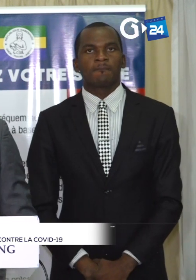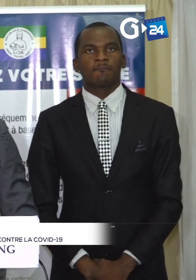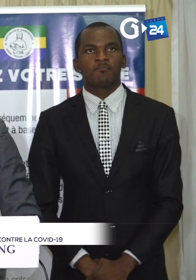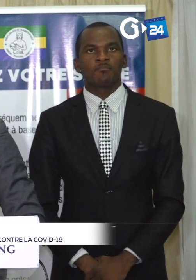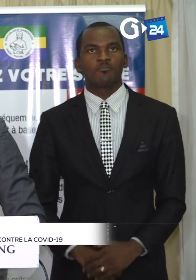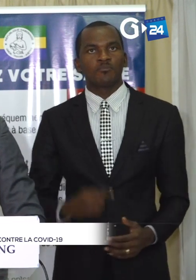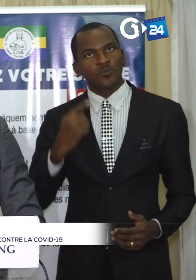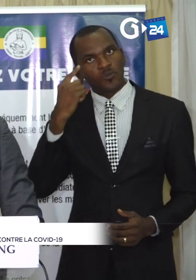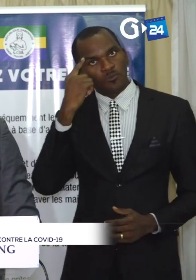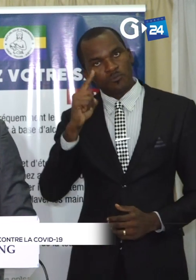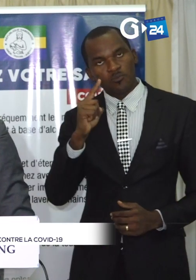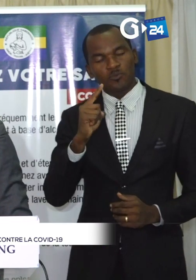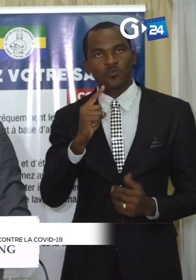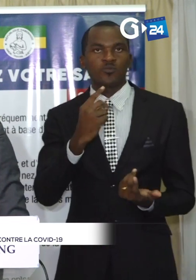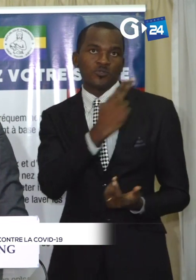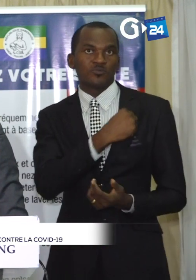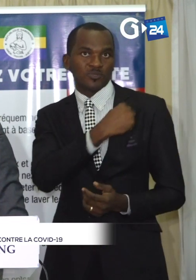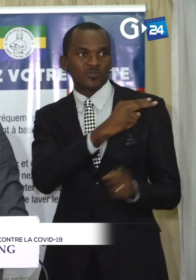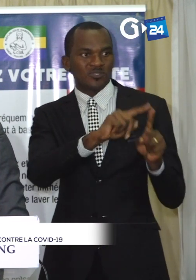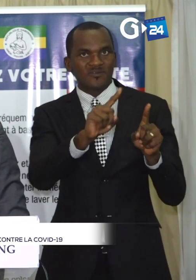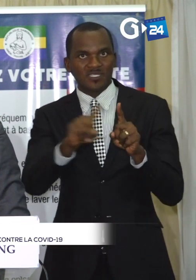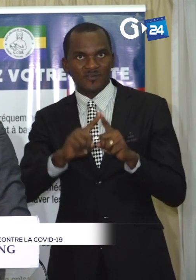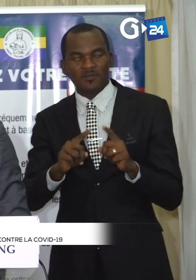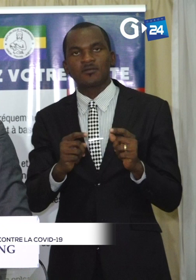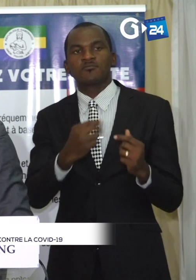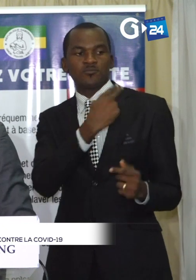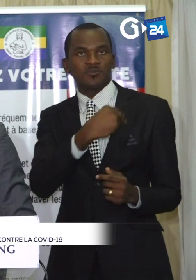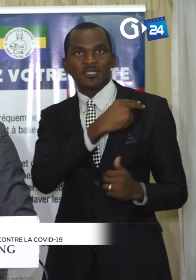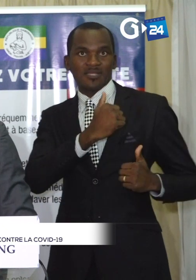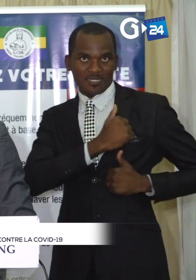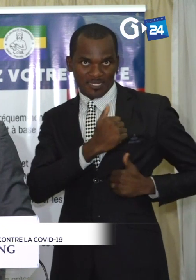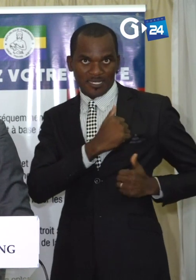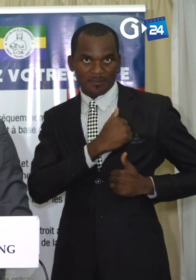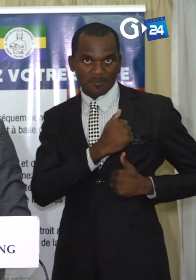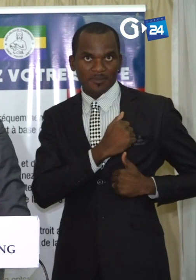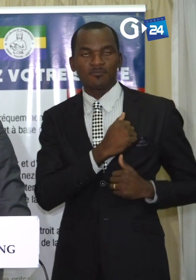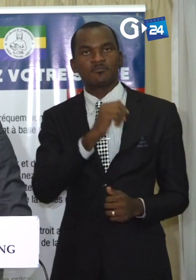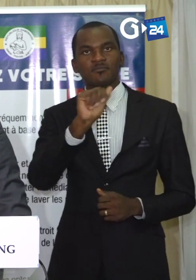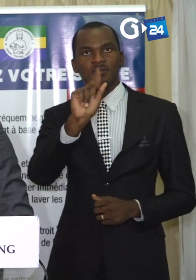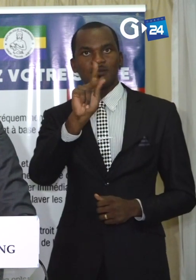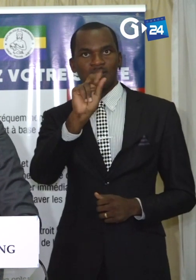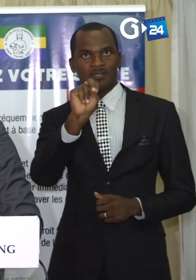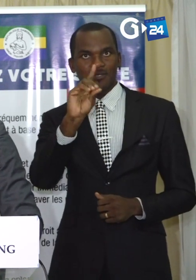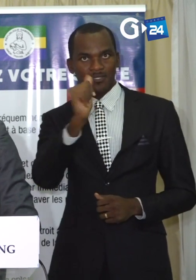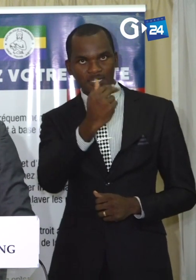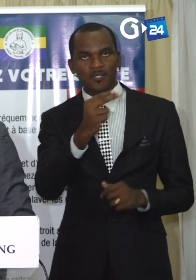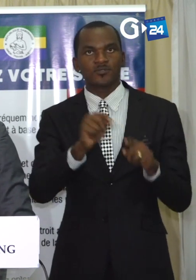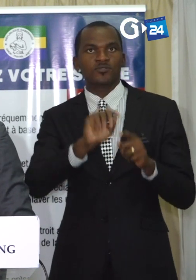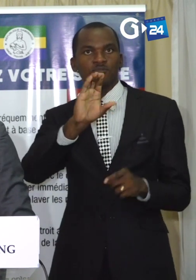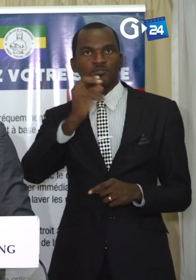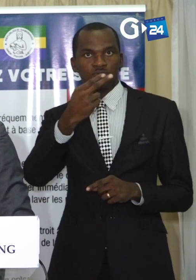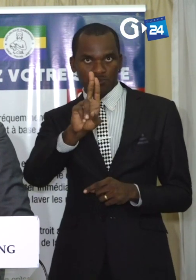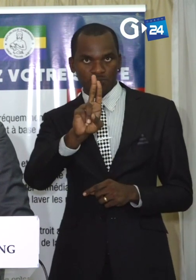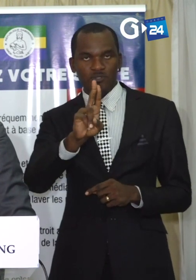Pour ce qui est des structures de prise en charge, après l'hôpital des instructions armées d'Akanda, le CHUL a